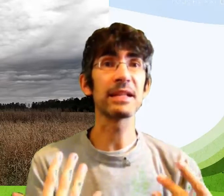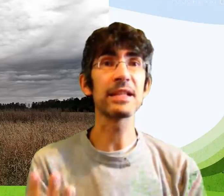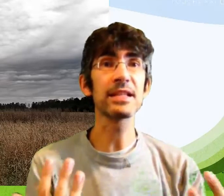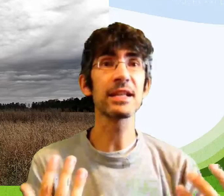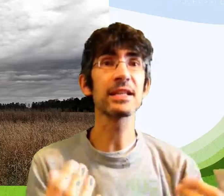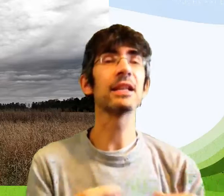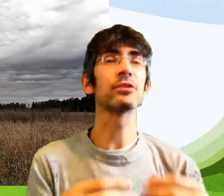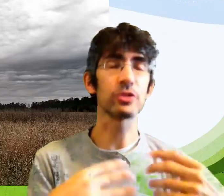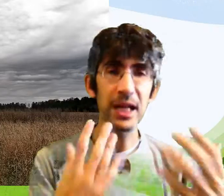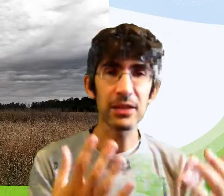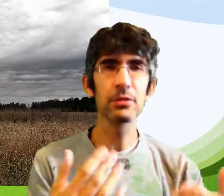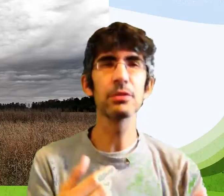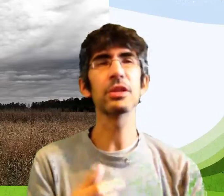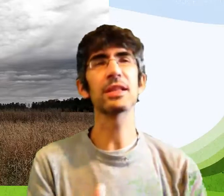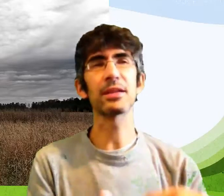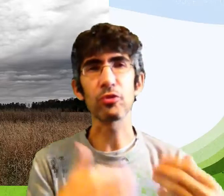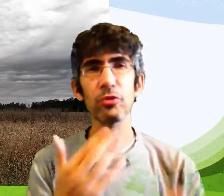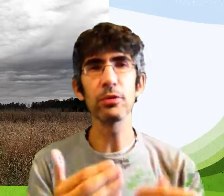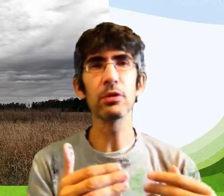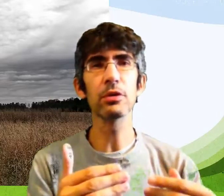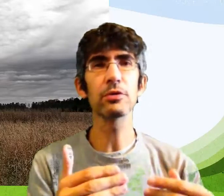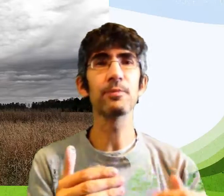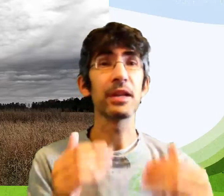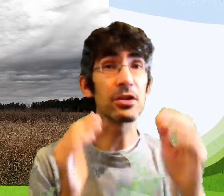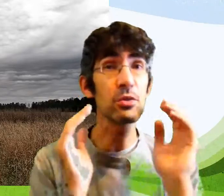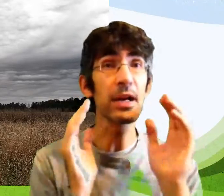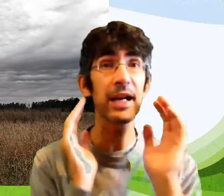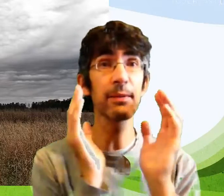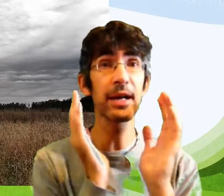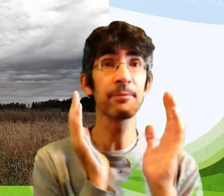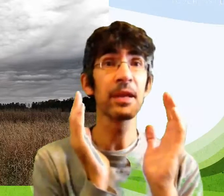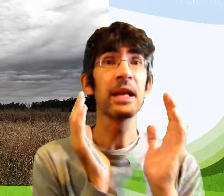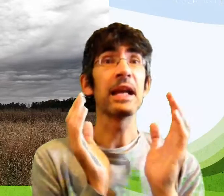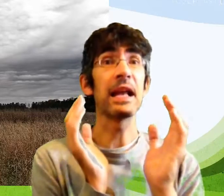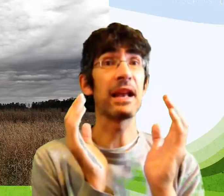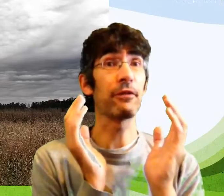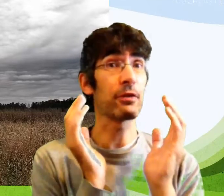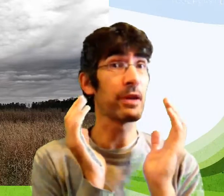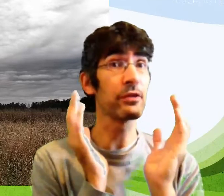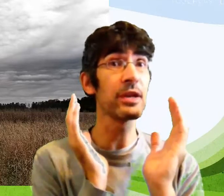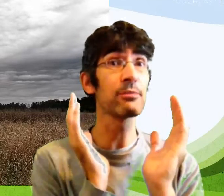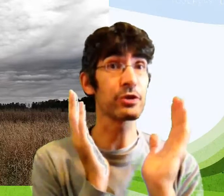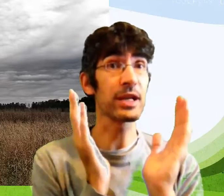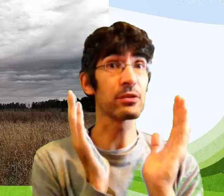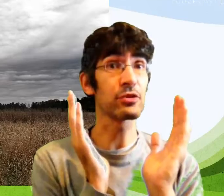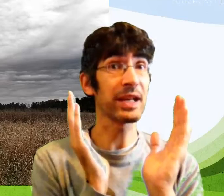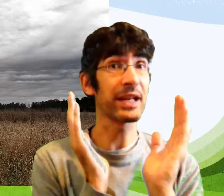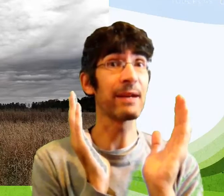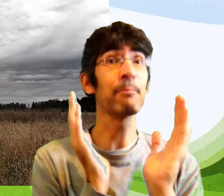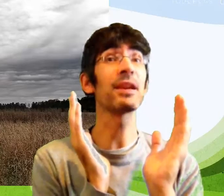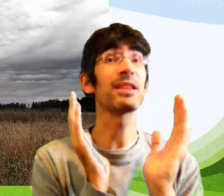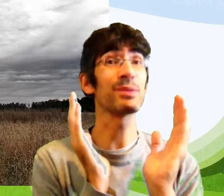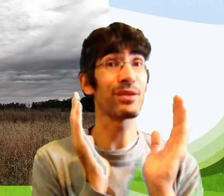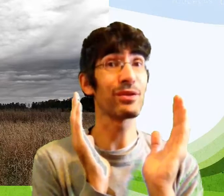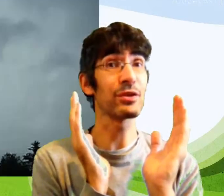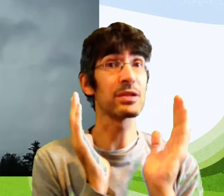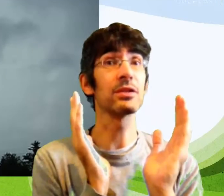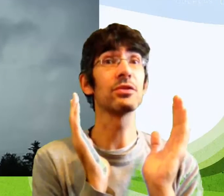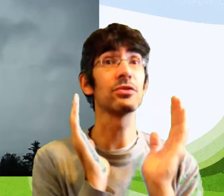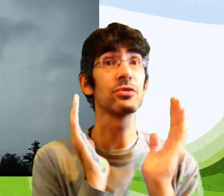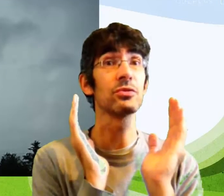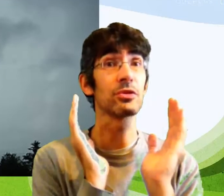formándose nubes más densas altos tratos estratosfúmulos y suele acabar en la formación del impuestos en general